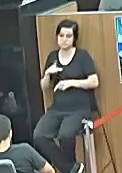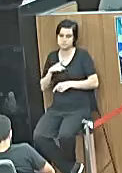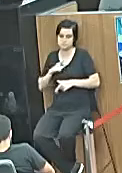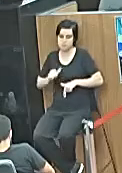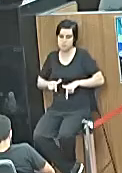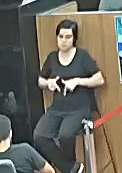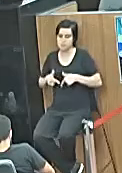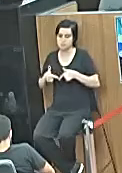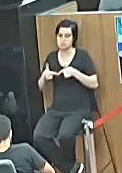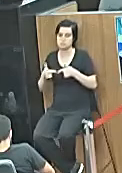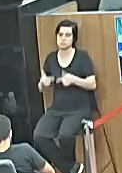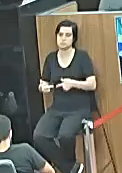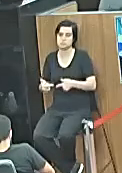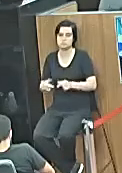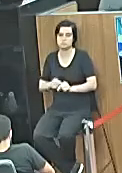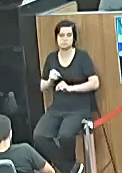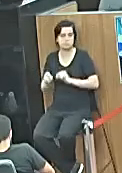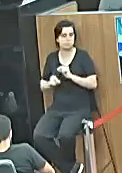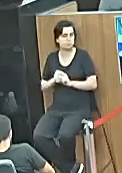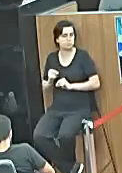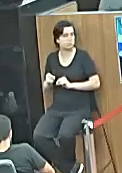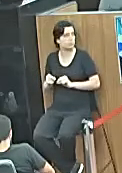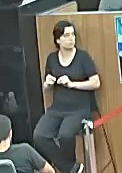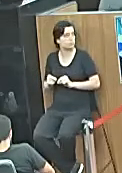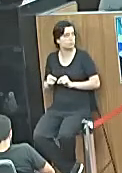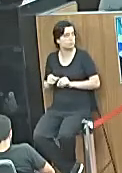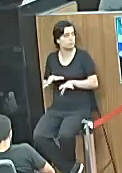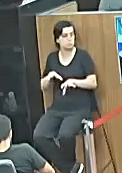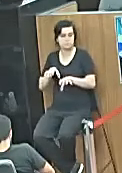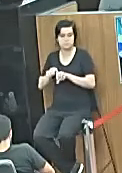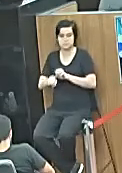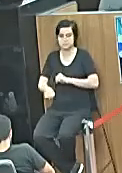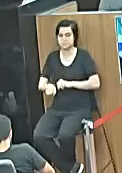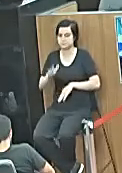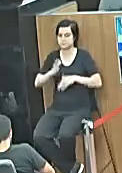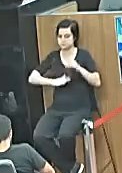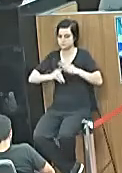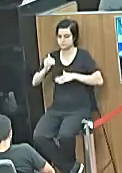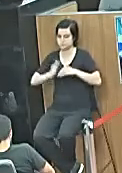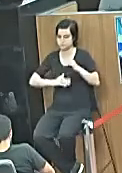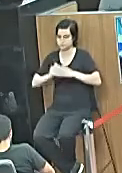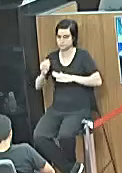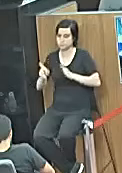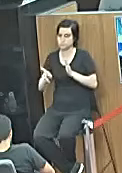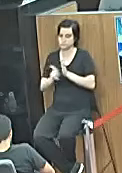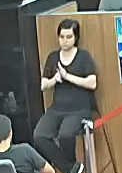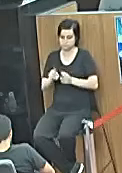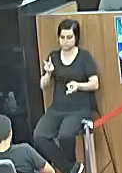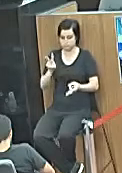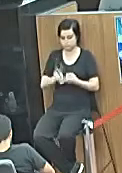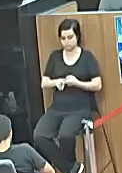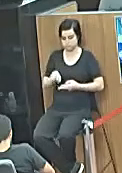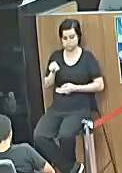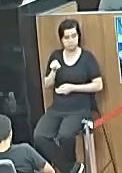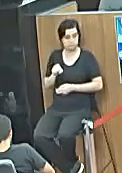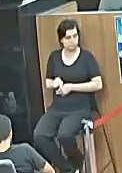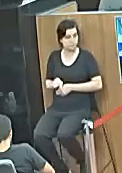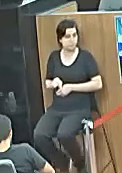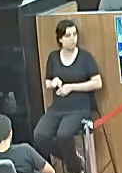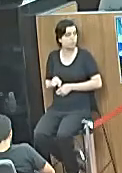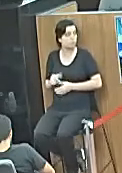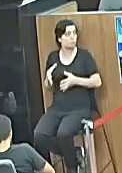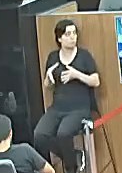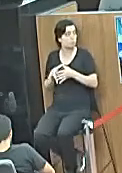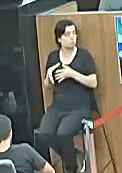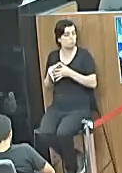que nos propusemos de formação dos profissionais do sistema socioeducativo incluindo aí tantos